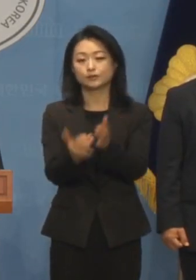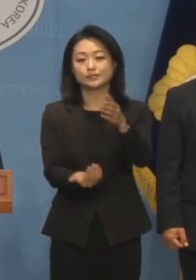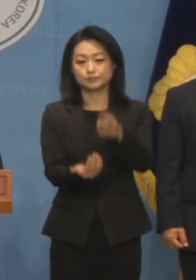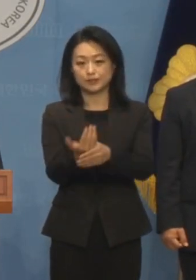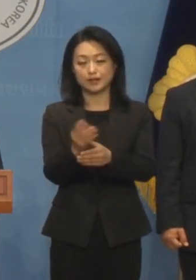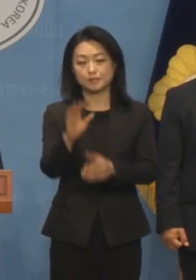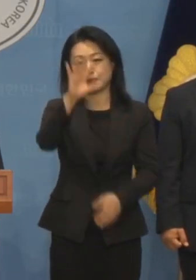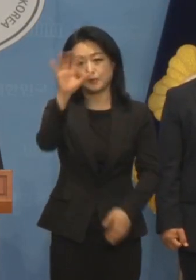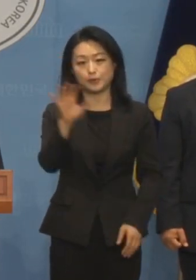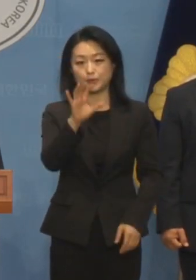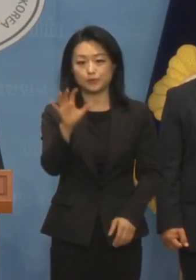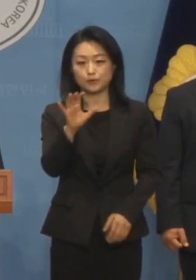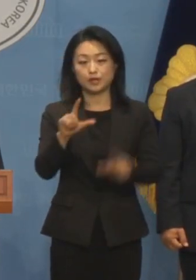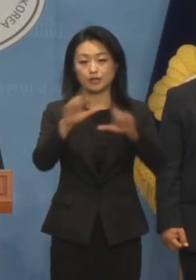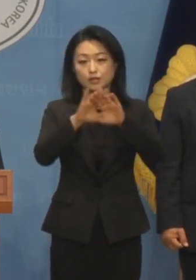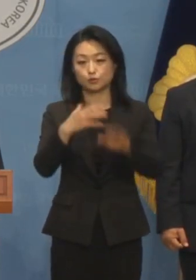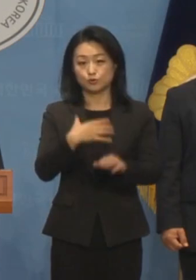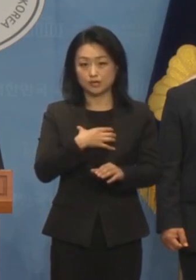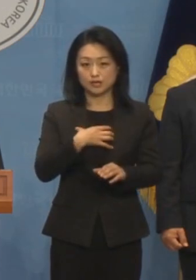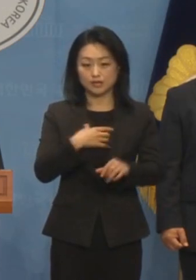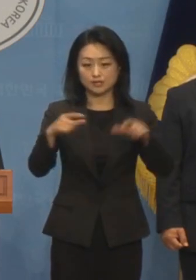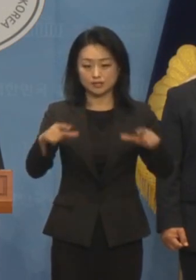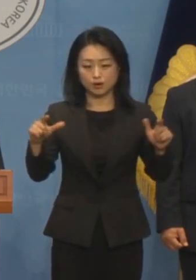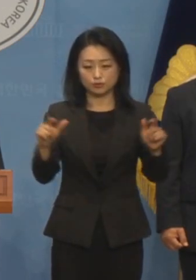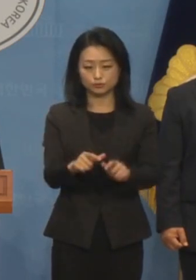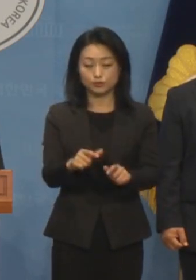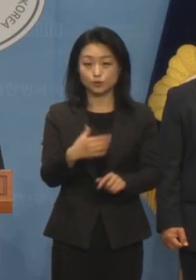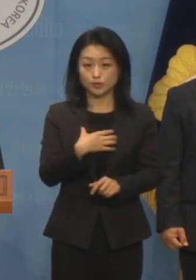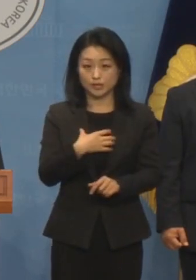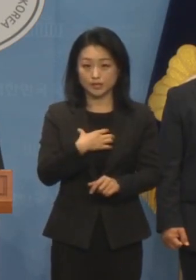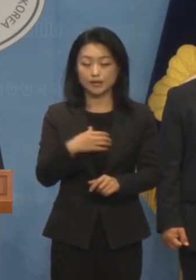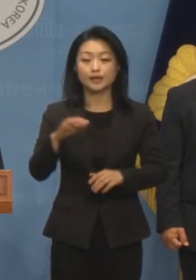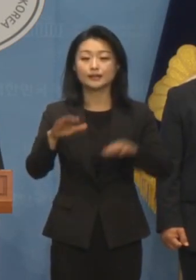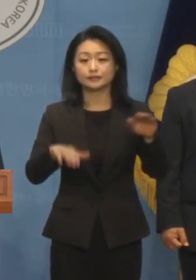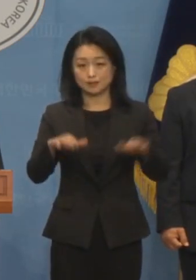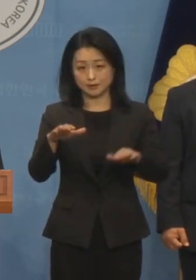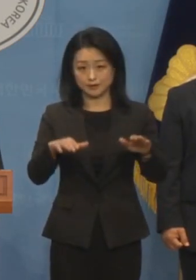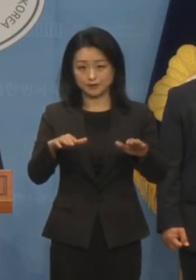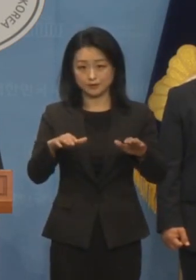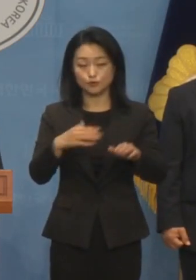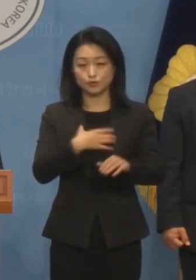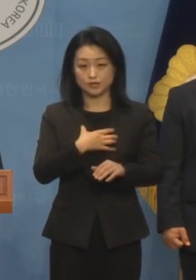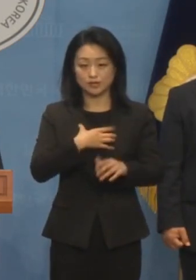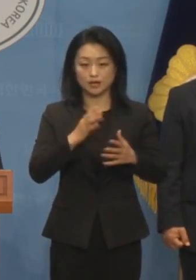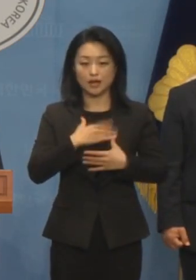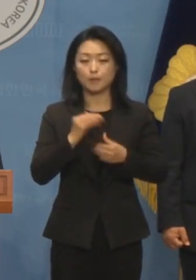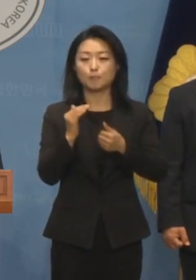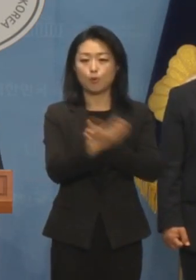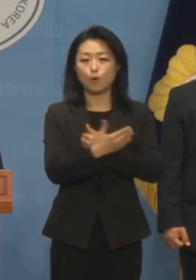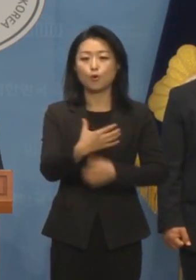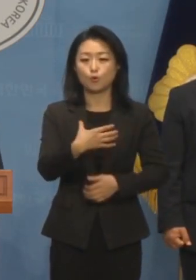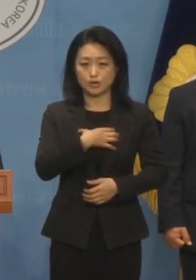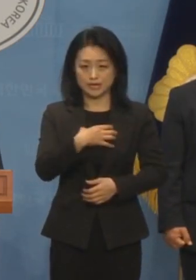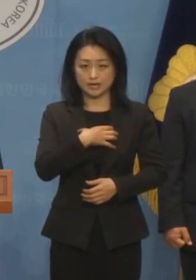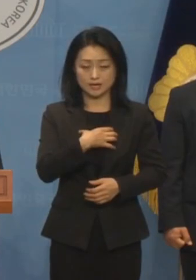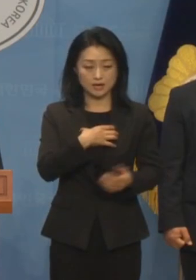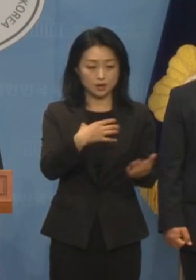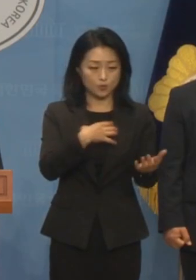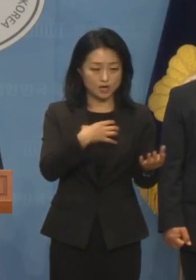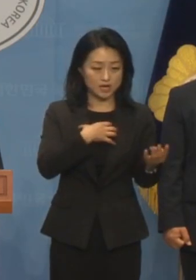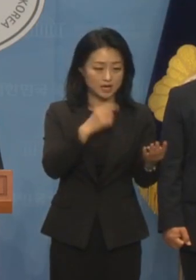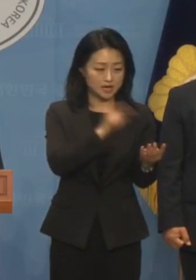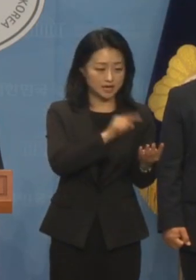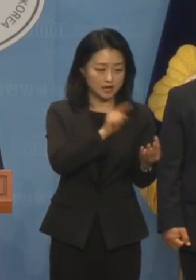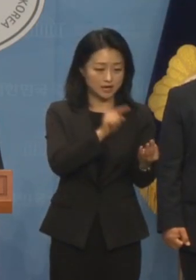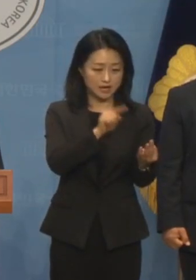있습니다. 기후위기, 지역소멸위기, 불평등위기, 안보위기. 위기의 종류만 해도 끝없이 나열할